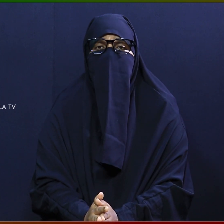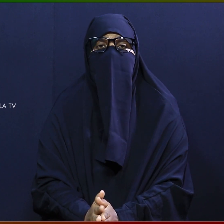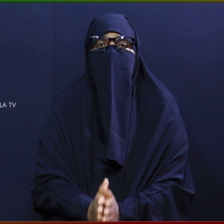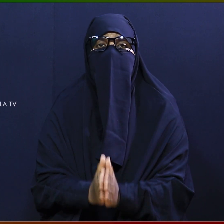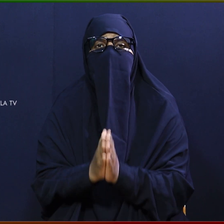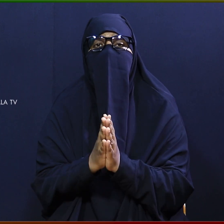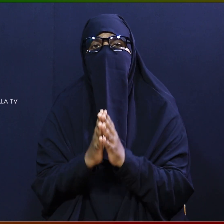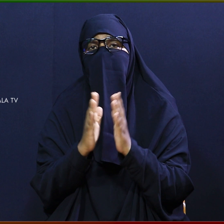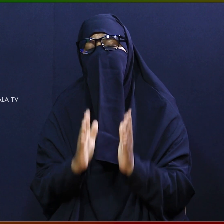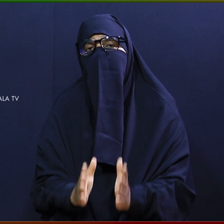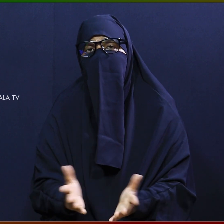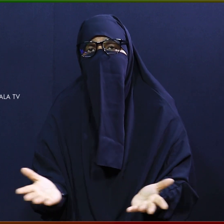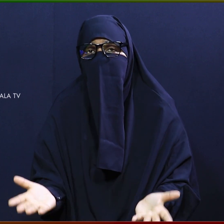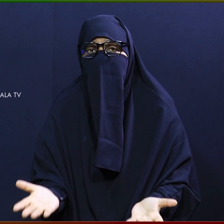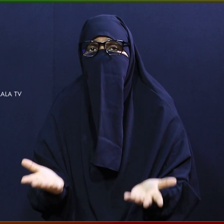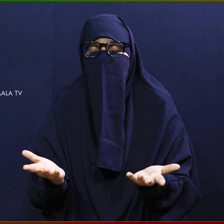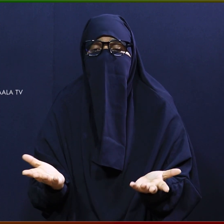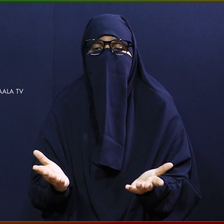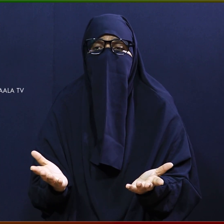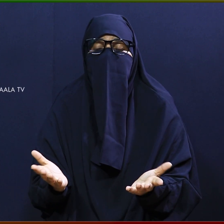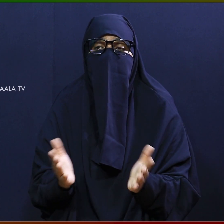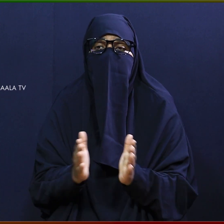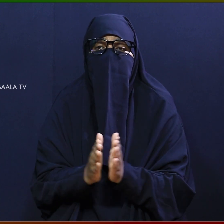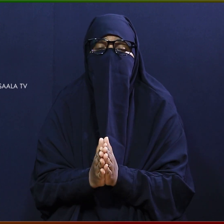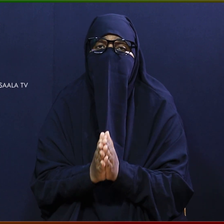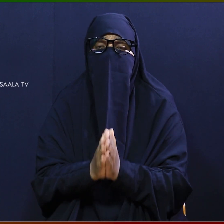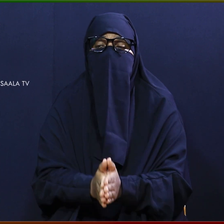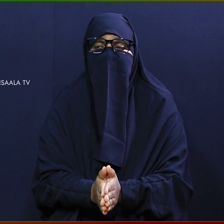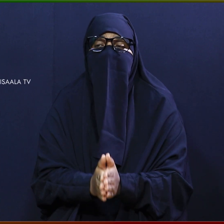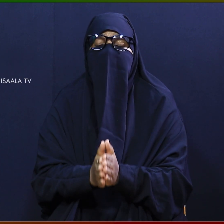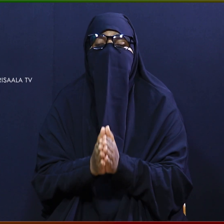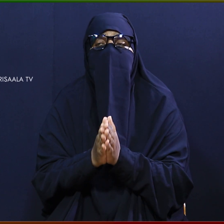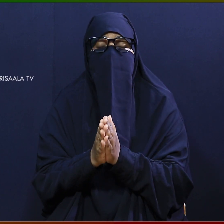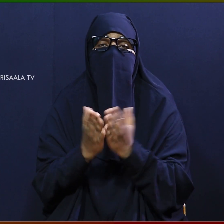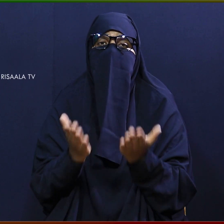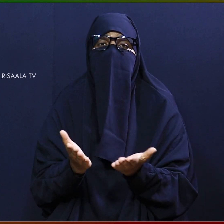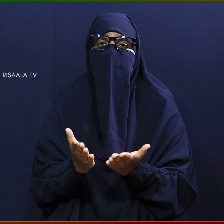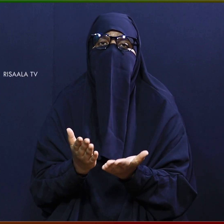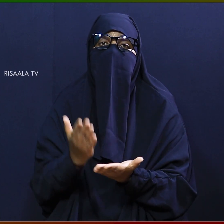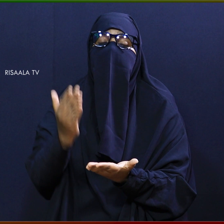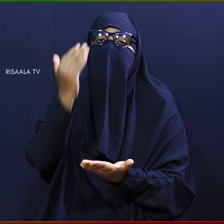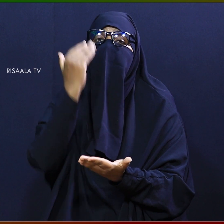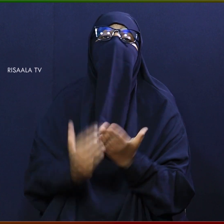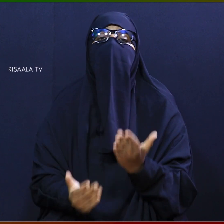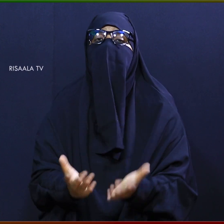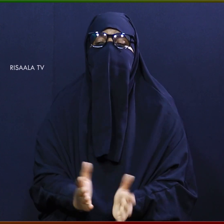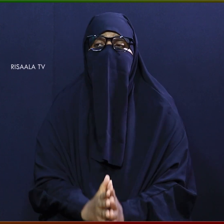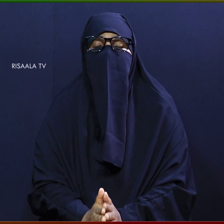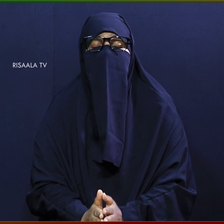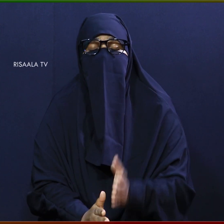okay rageenina inta badan waa iska ama maarinkas ama madow marka qof ka cad adaa isku cadaysa dhibba ma laha laakiin ninka madow maxaa isugu cadeyn asagii